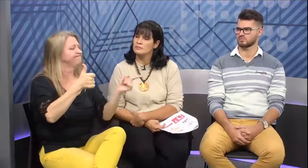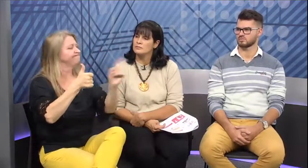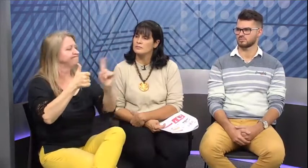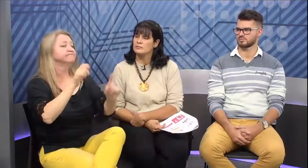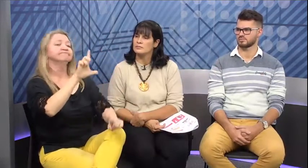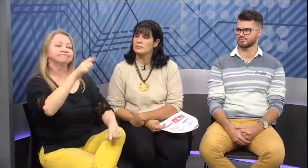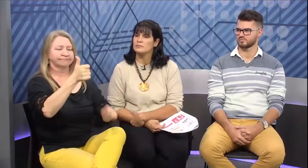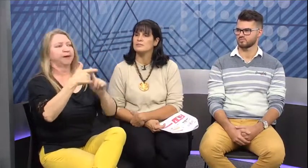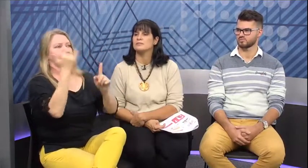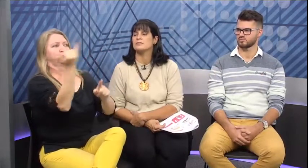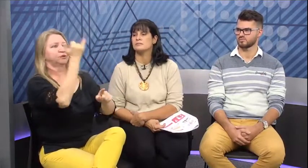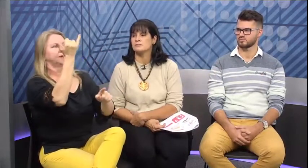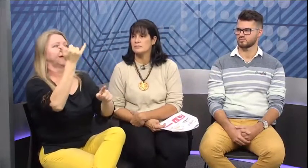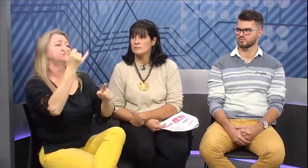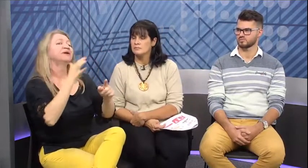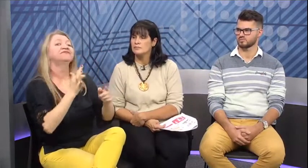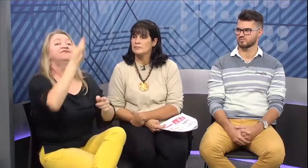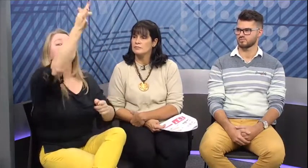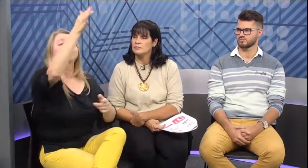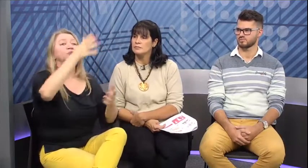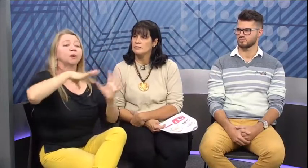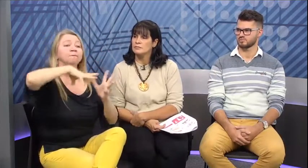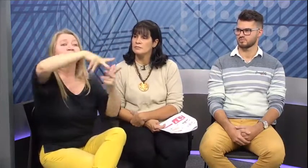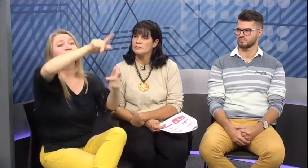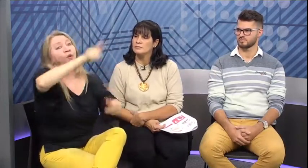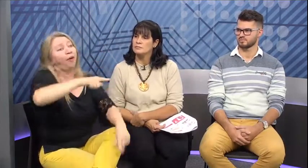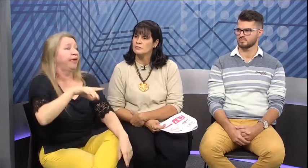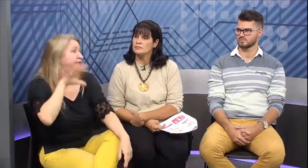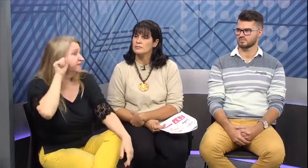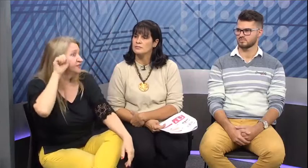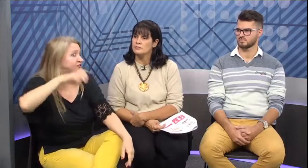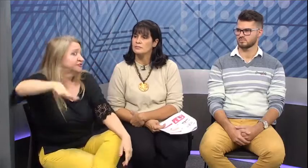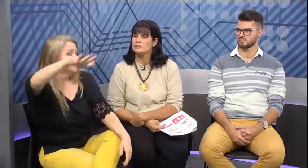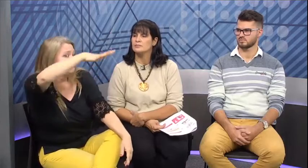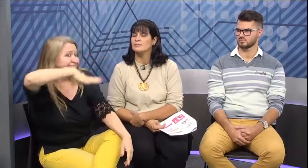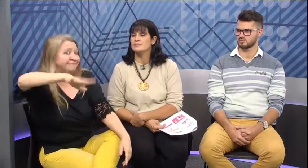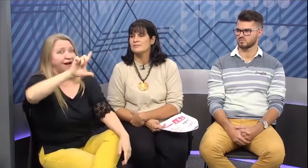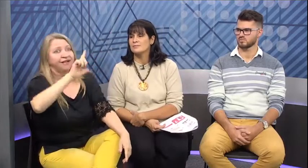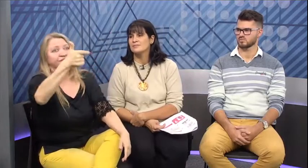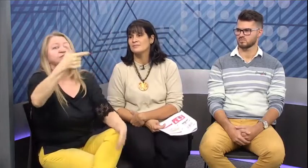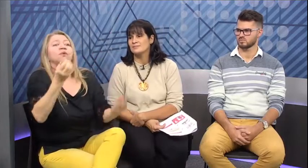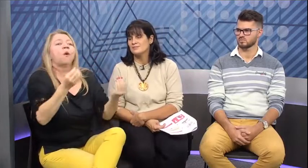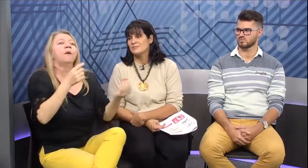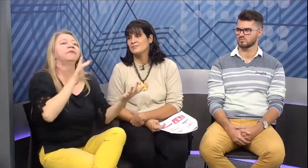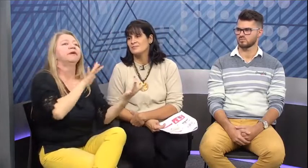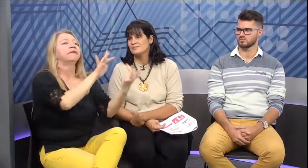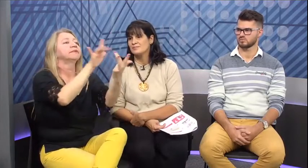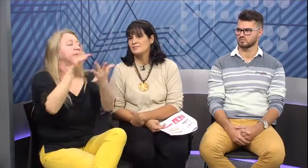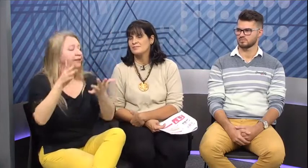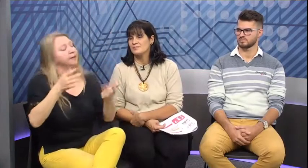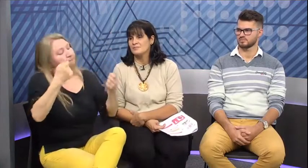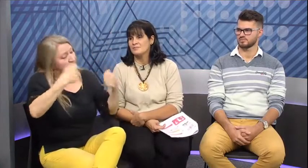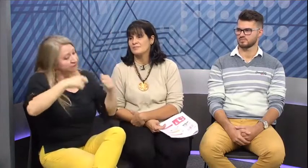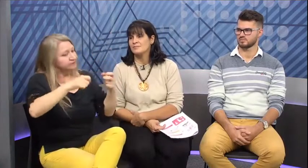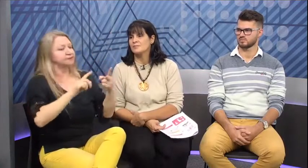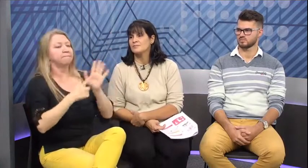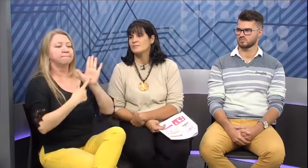que as crianças tenham contato com a língua portuguesa também, né, porque o mundo é predominantemente de ouvintes, então